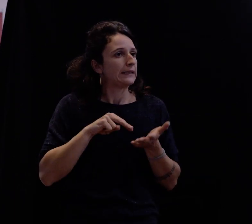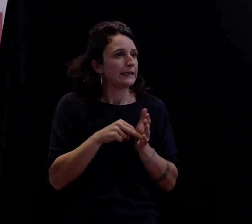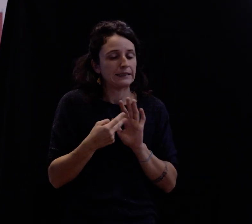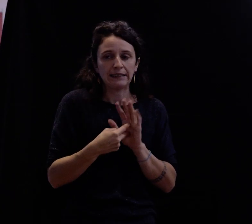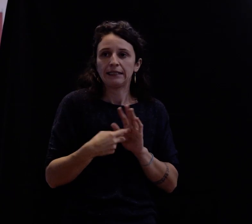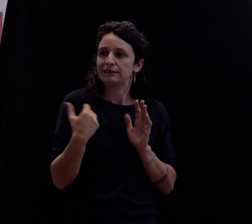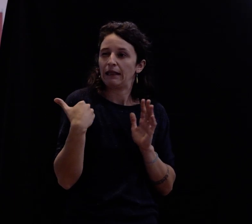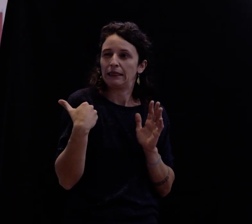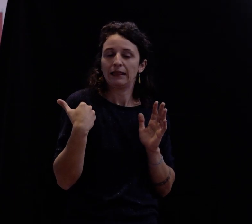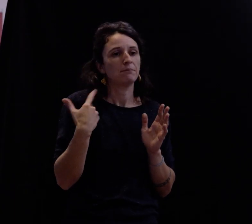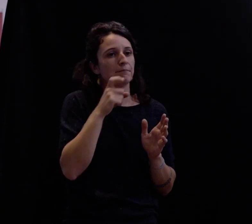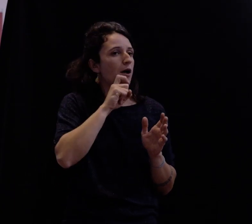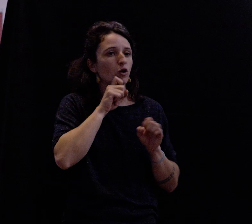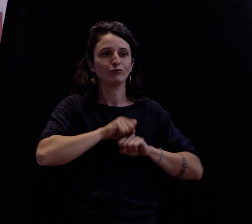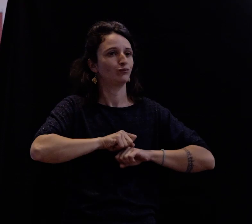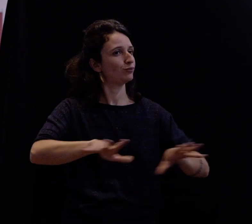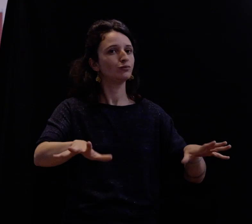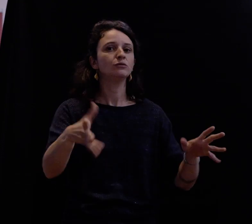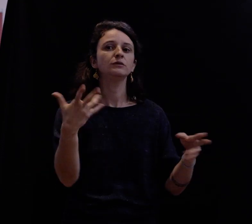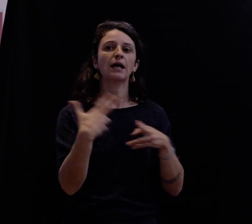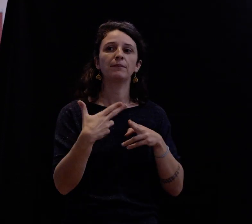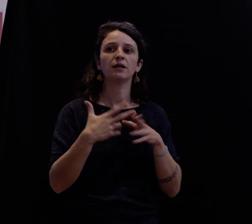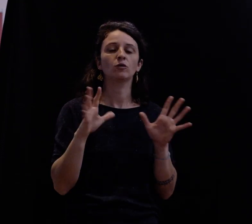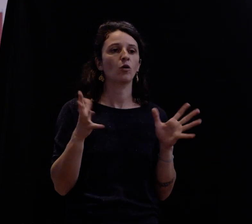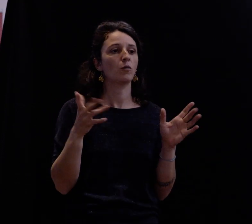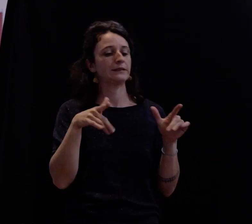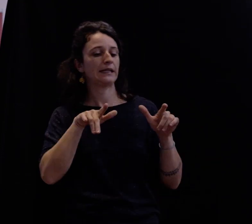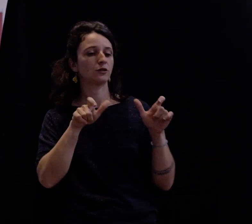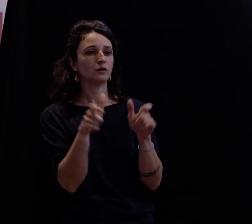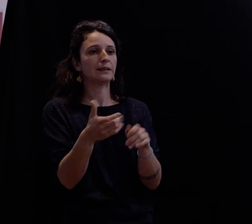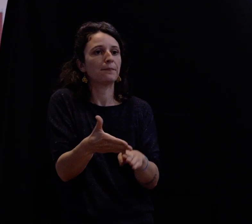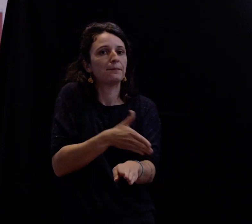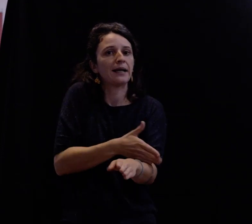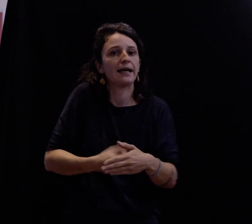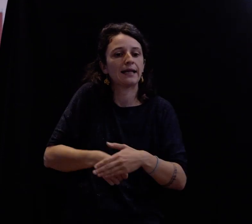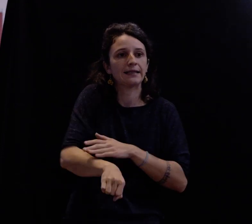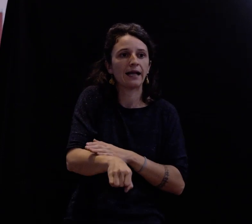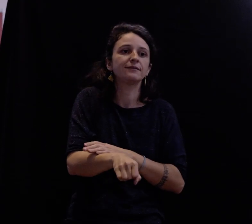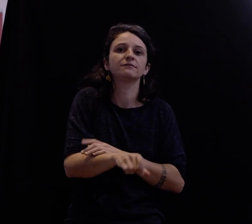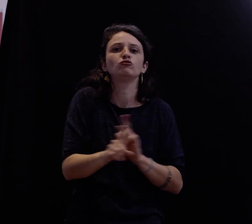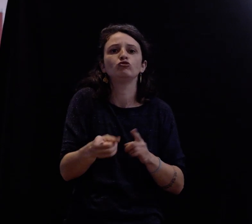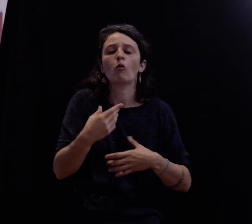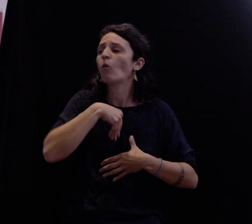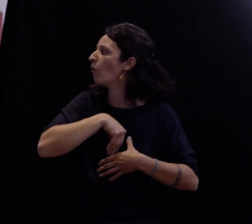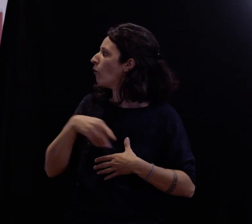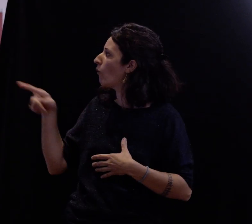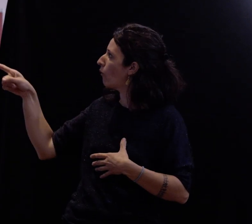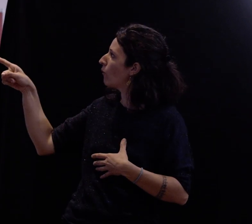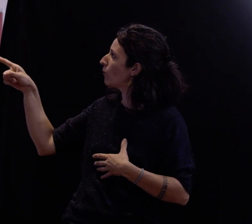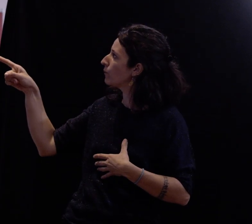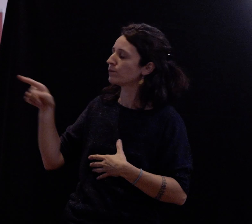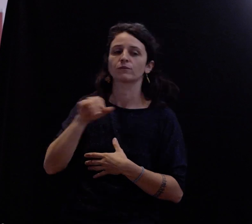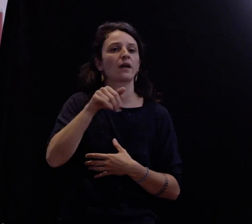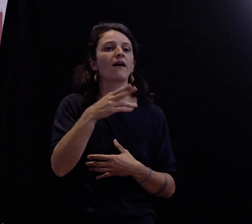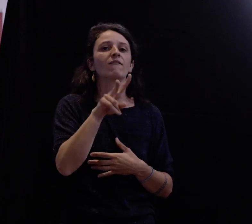forcément pratiquée partout, qui est le diagnostic prénatal non invasif. Cette technique, elle est chouette parce que elle permet